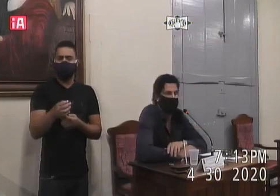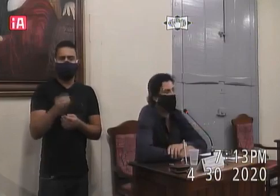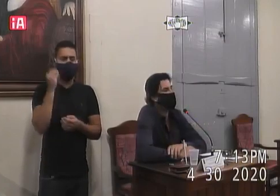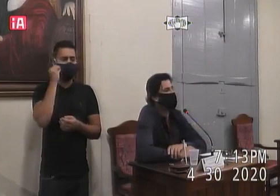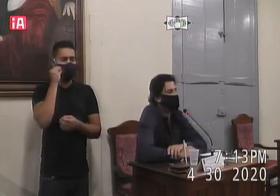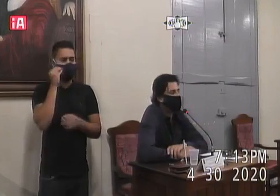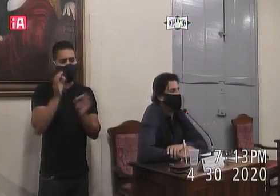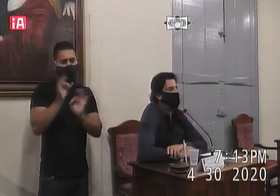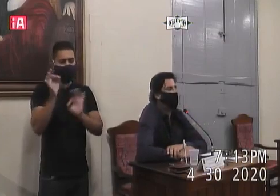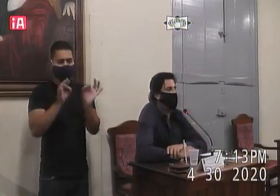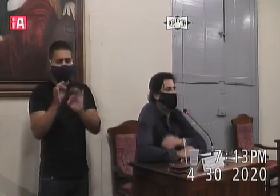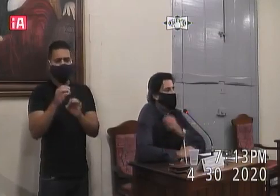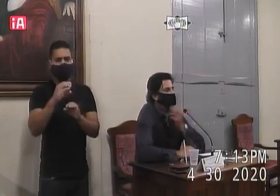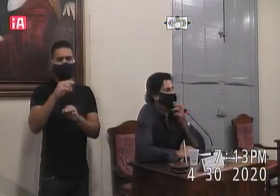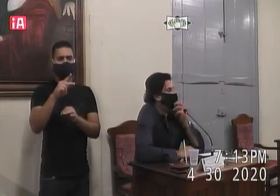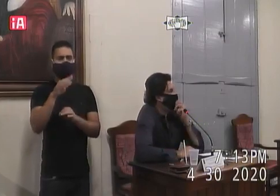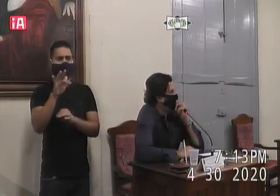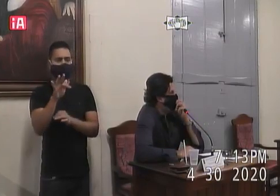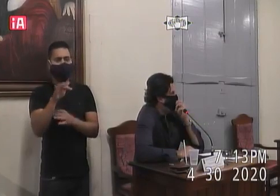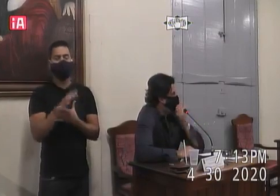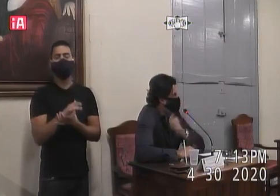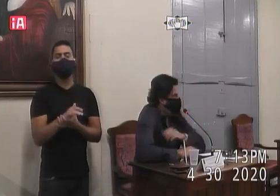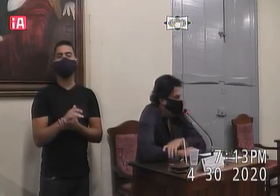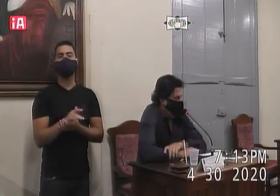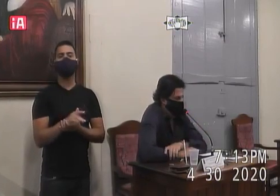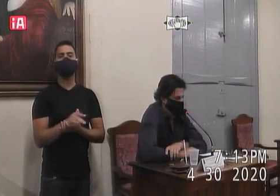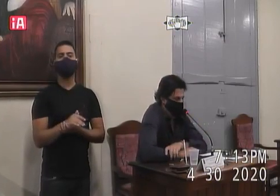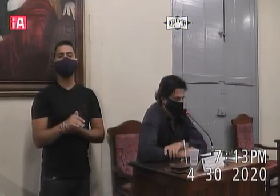os seus CPFs,